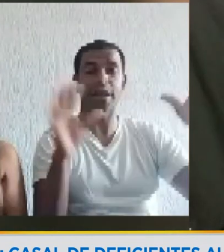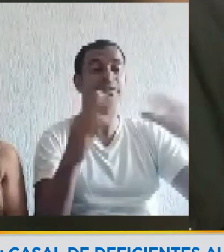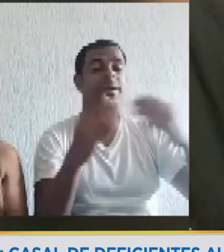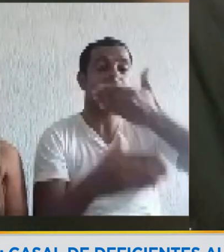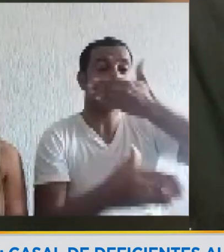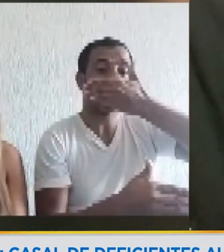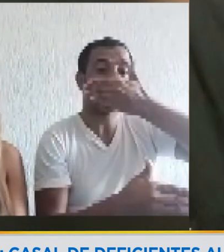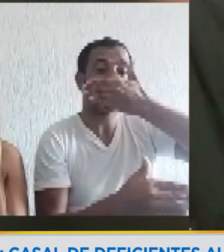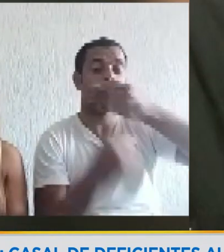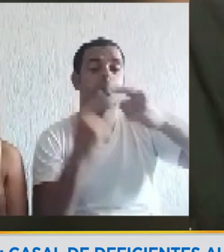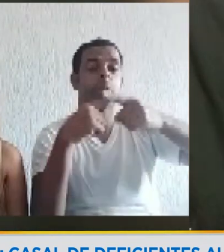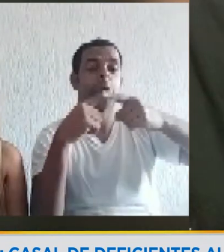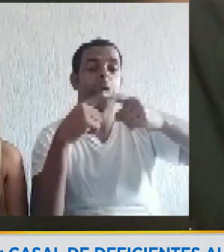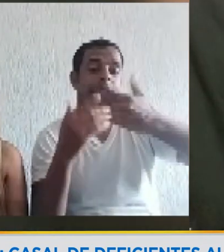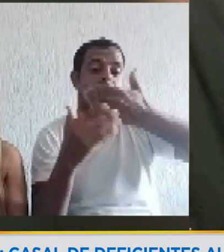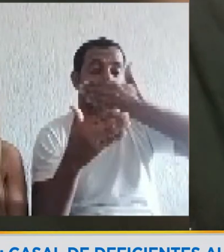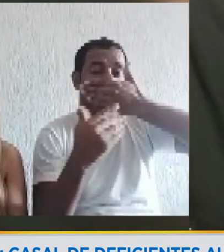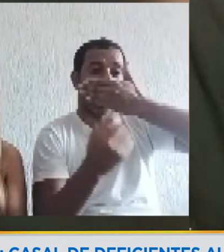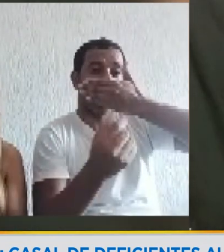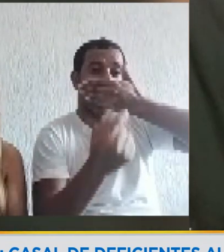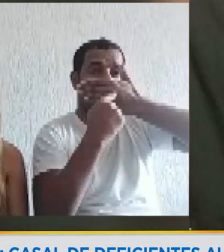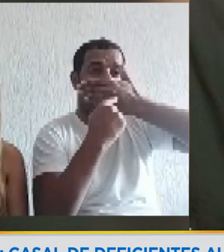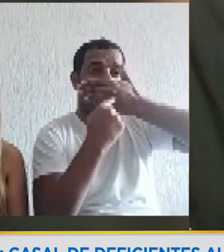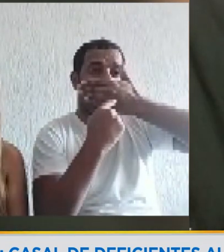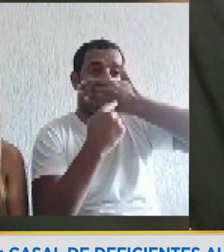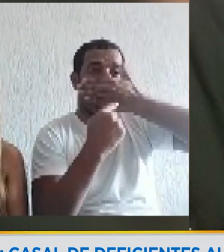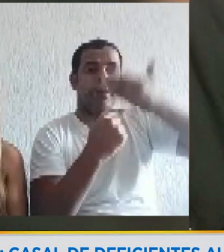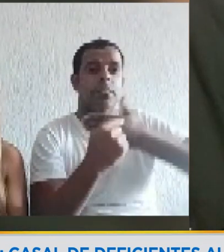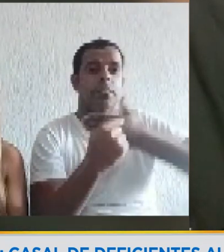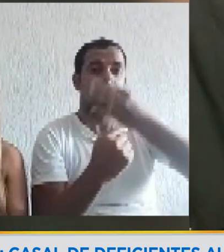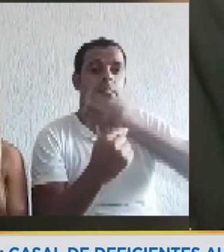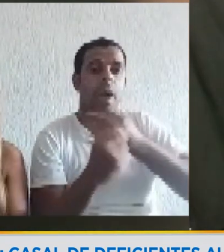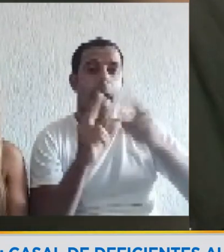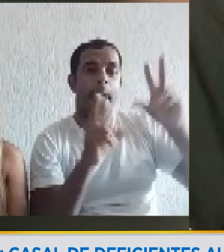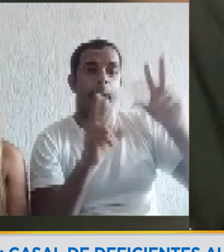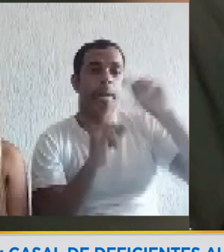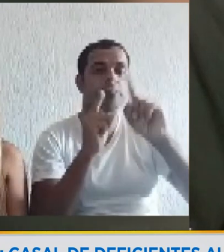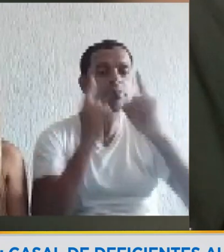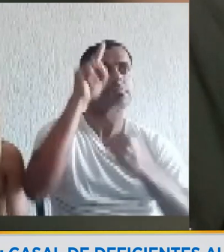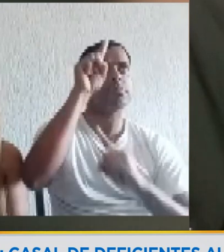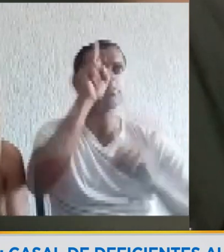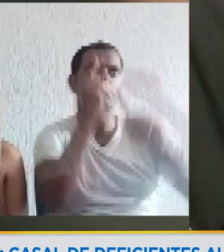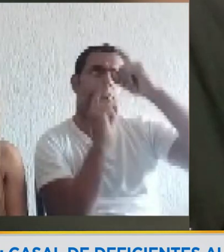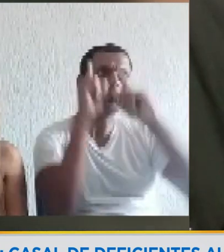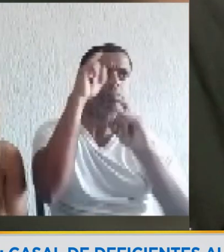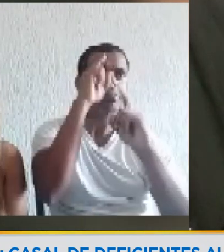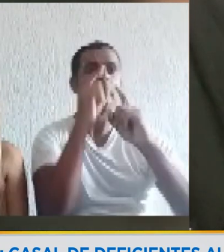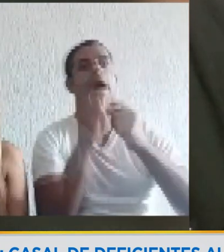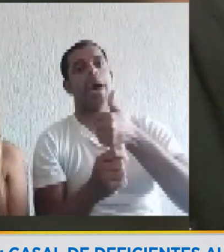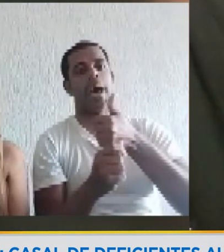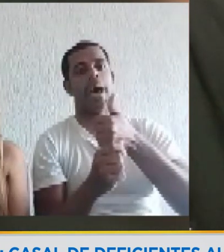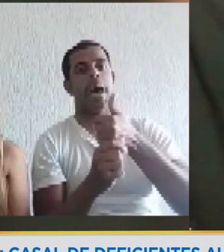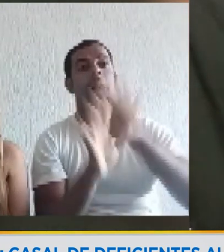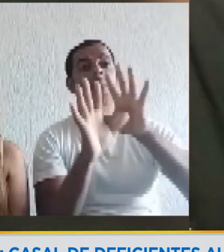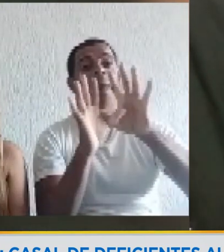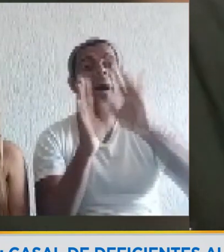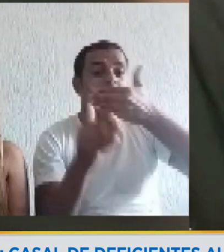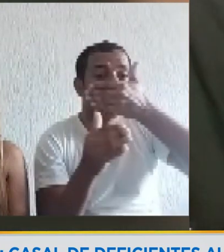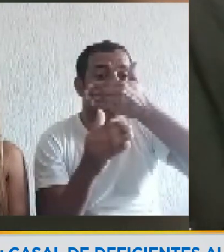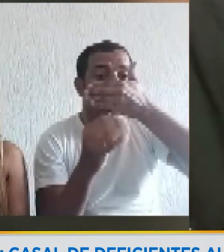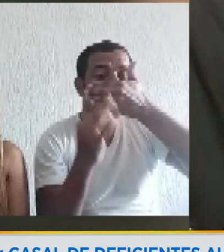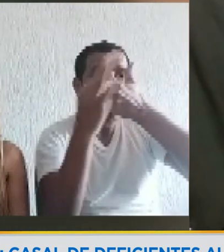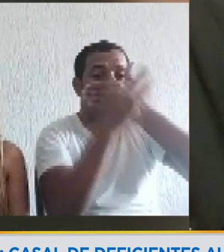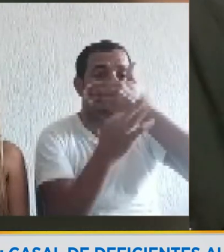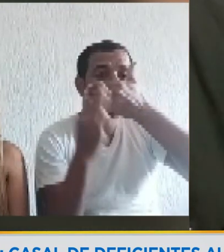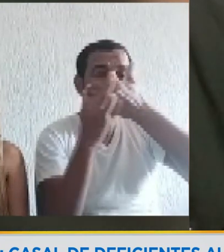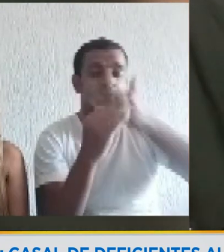com o médico também, ela precisa ser clara. A dificuldade também nesse período de pandemia por causa do uso da máscara, ele não consegue muito